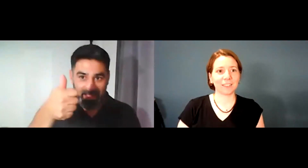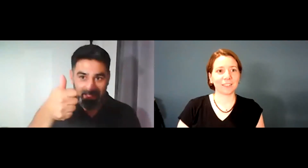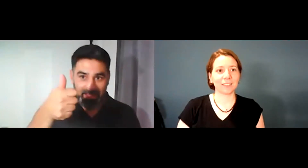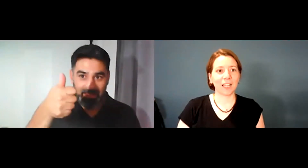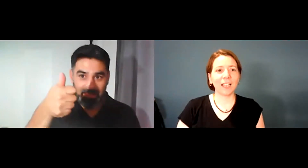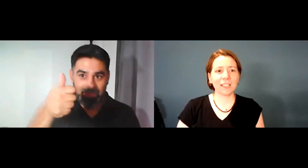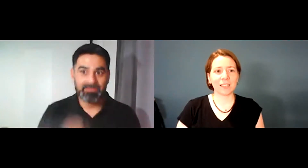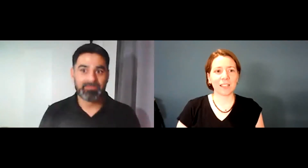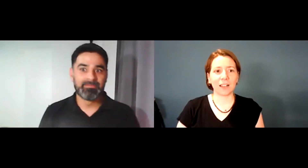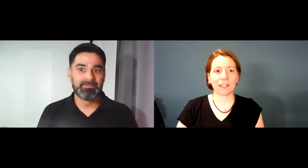¿eh? Alicia.